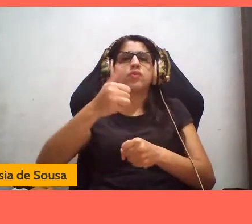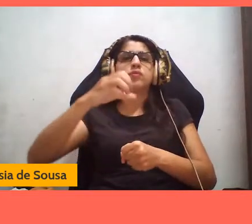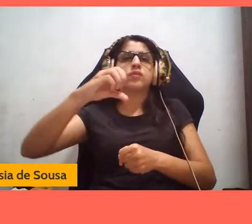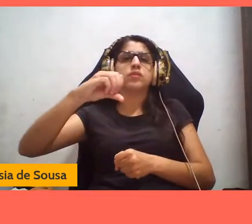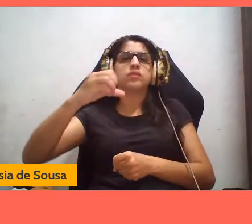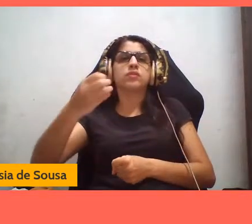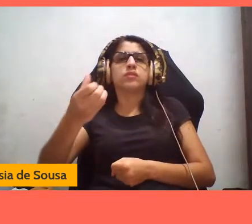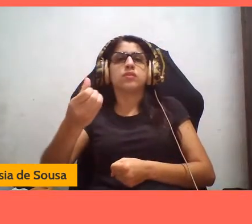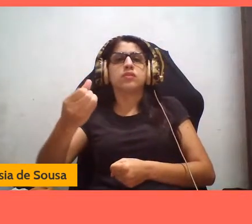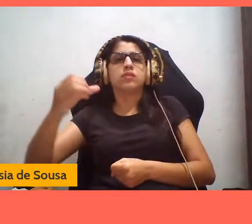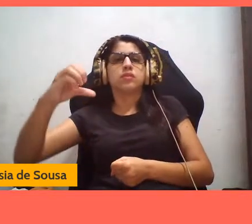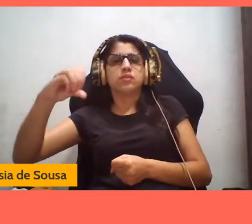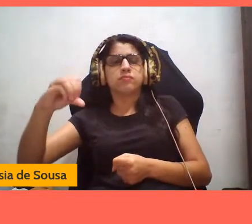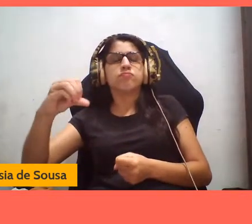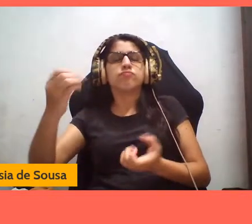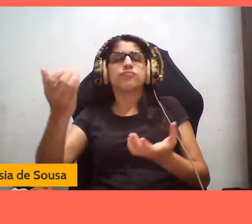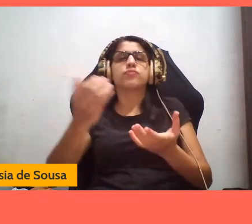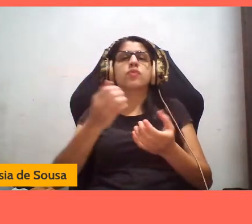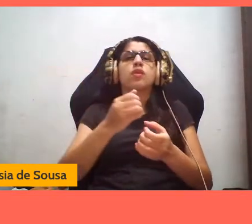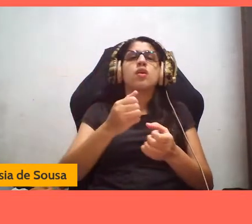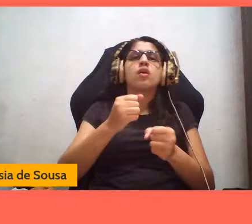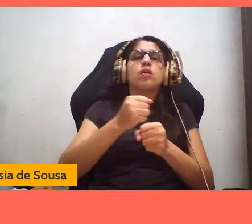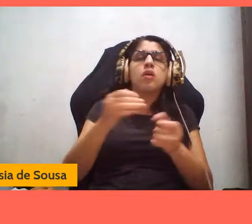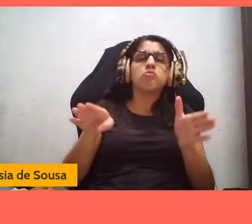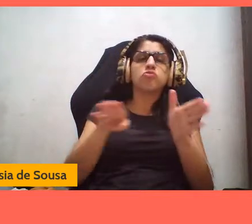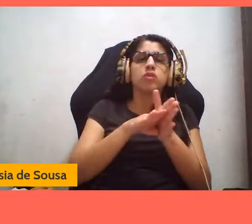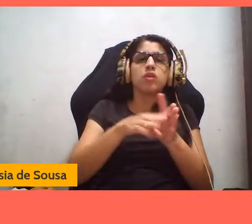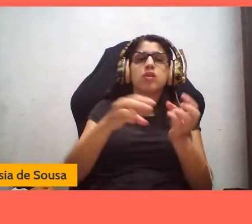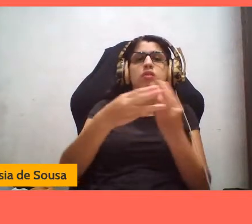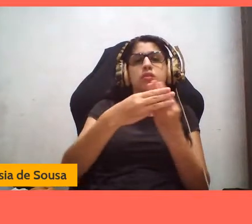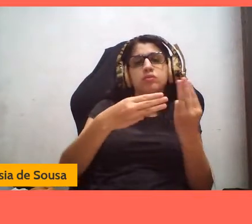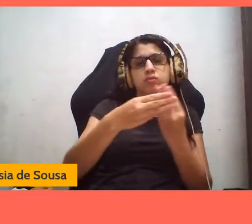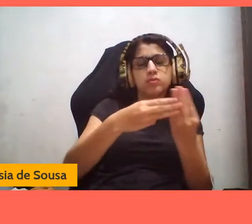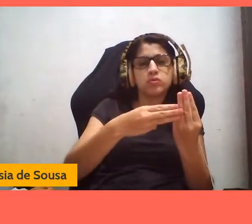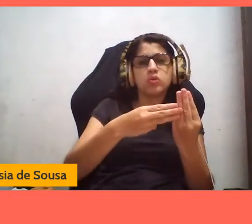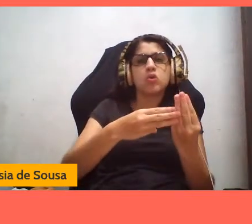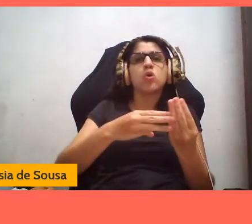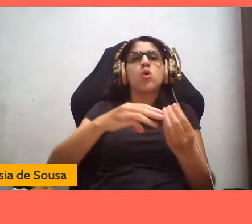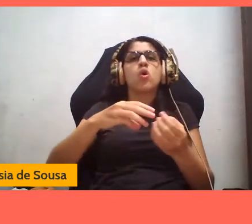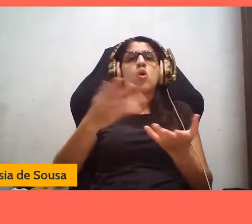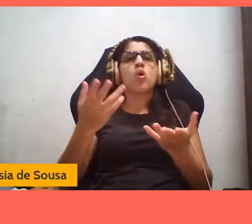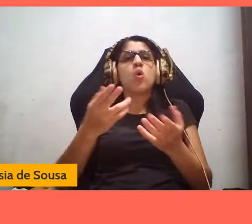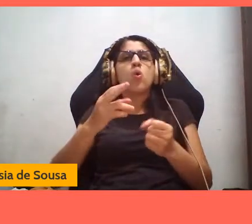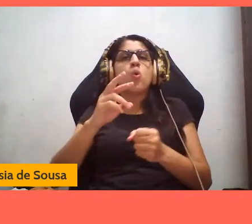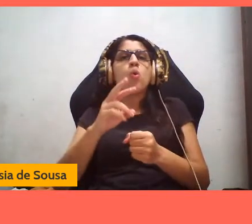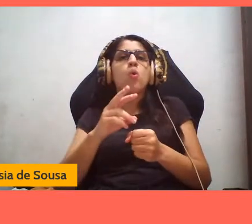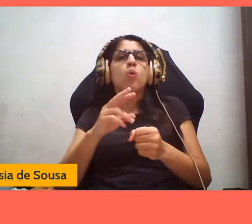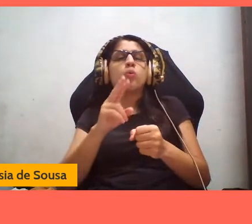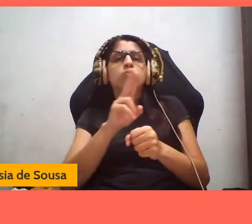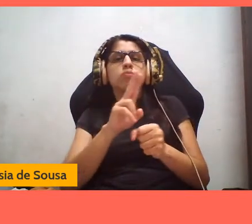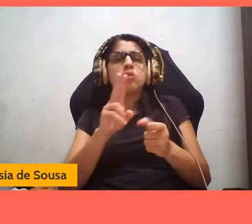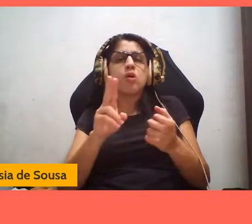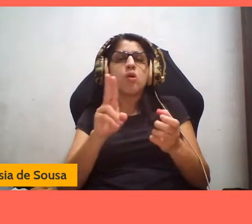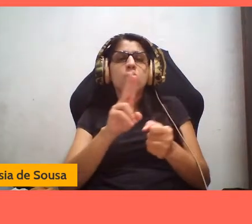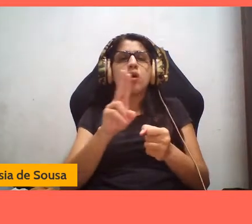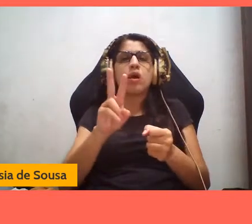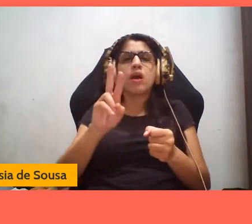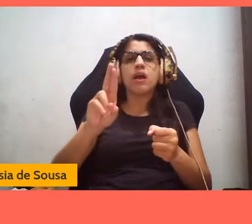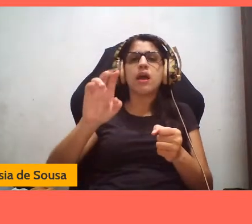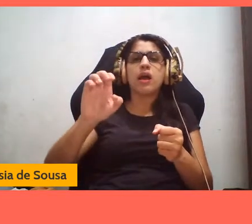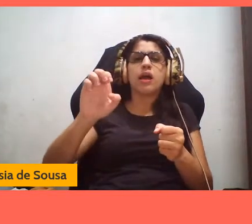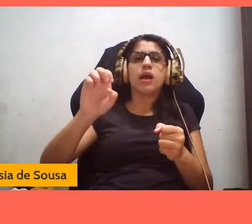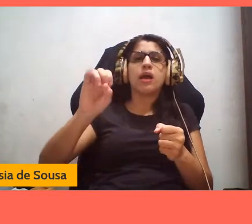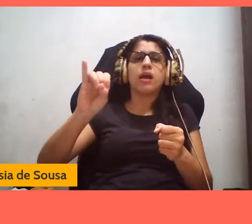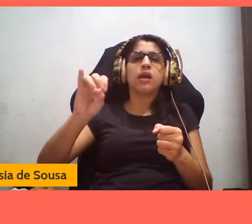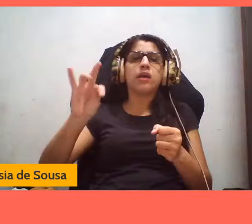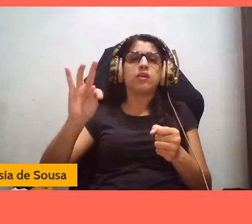em plena ditadura militar, o reitor era outro reitor biônico,